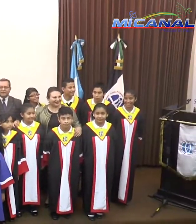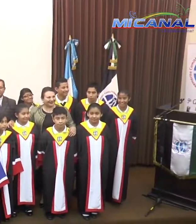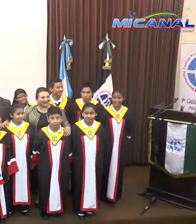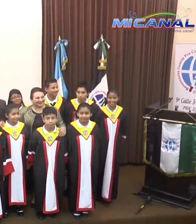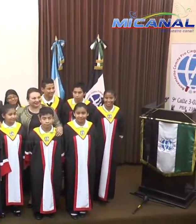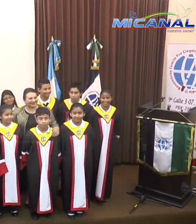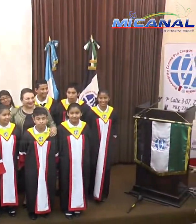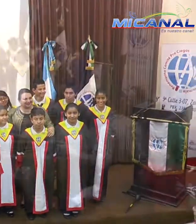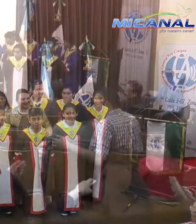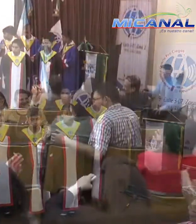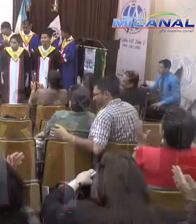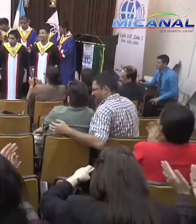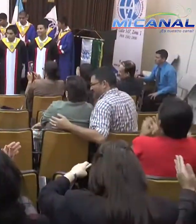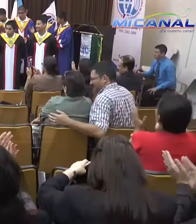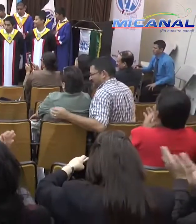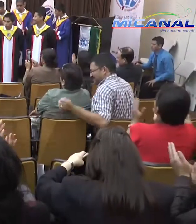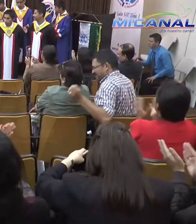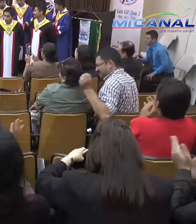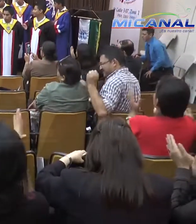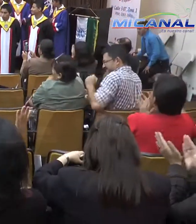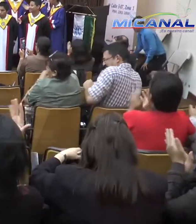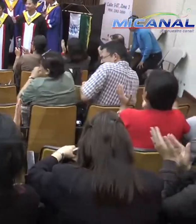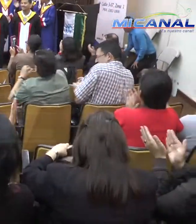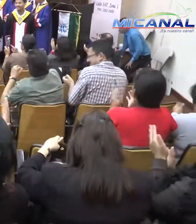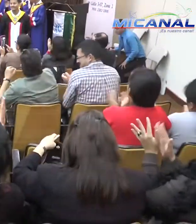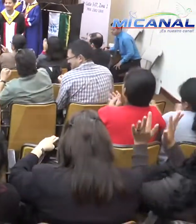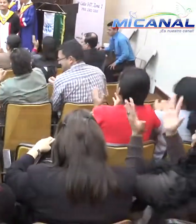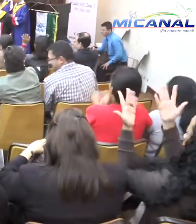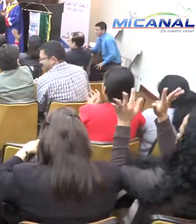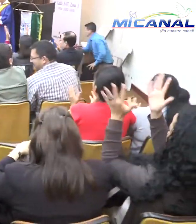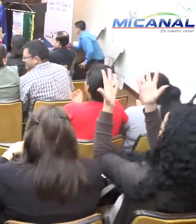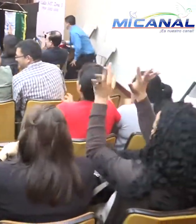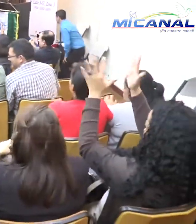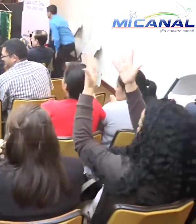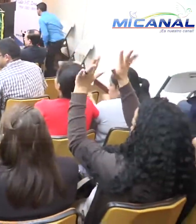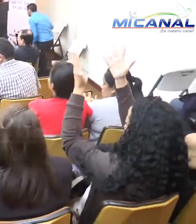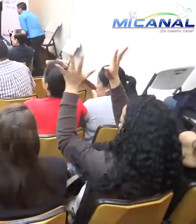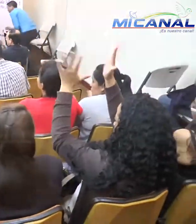memoria de la licenciada Panchita Aguirre de Kahler por su encomiable labor en beneficio del arte y la cultura.